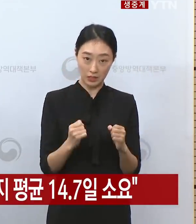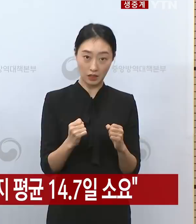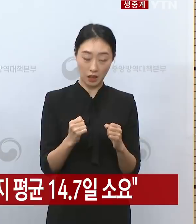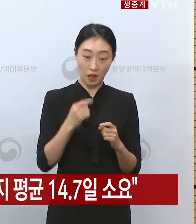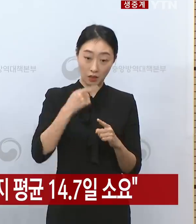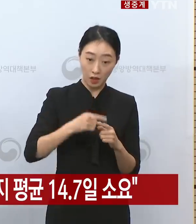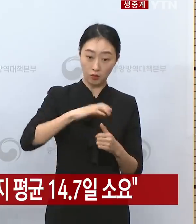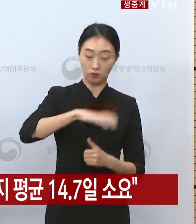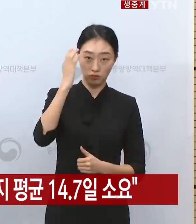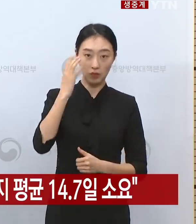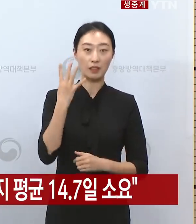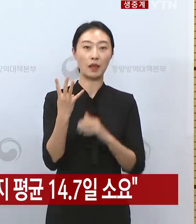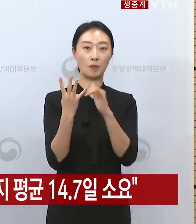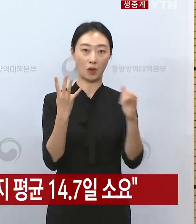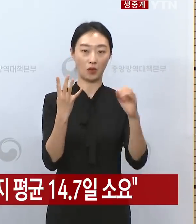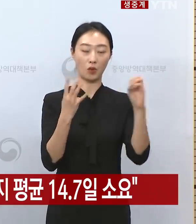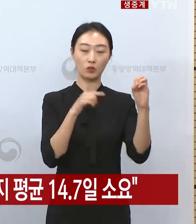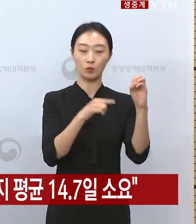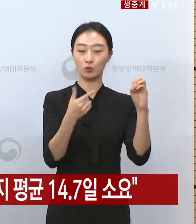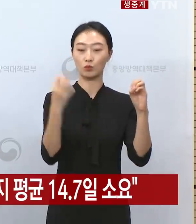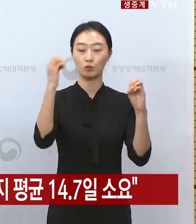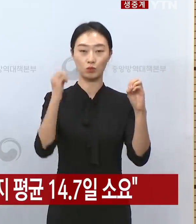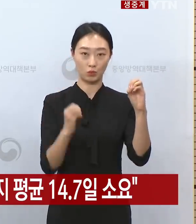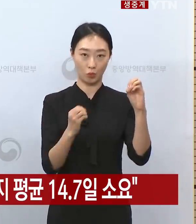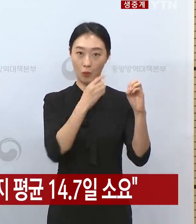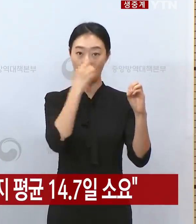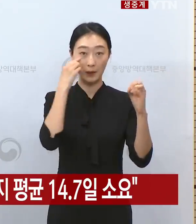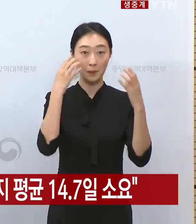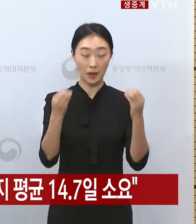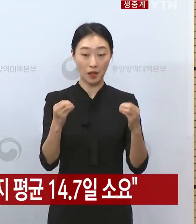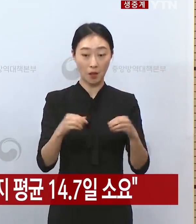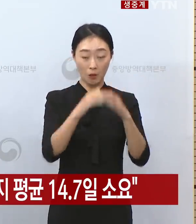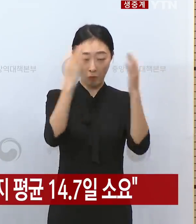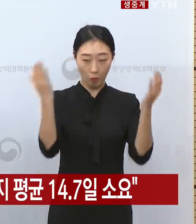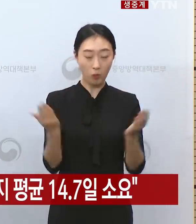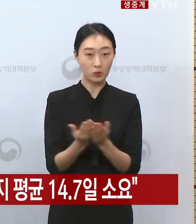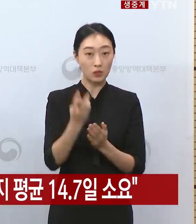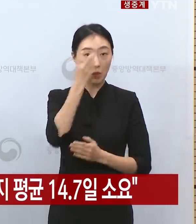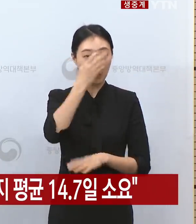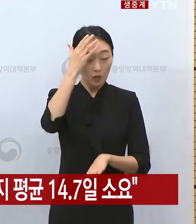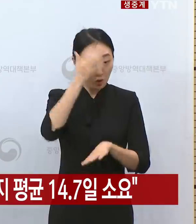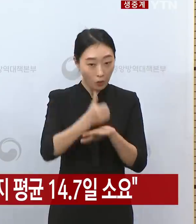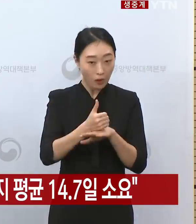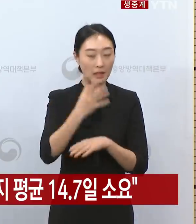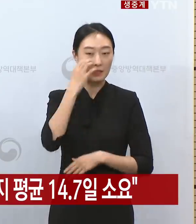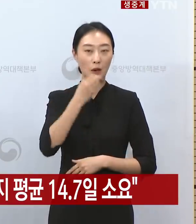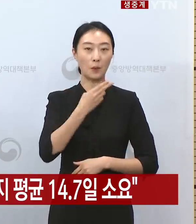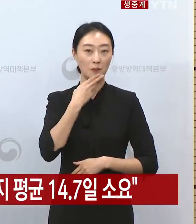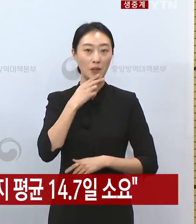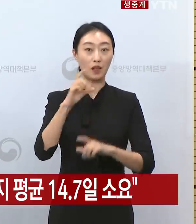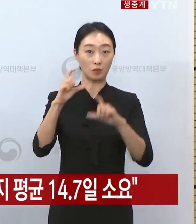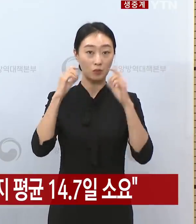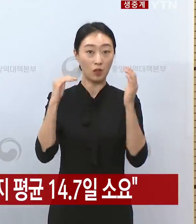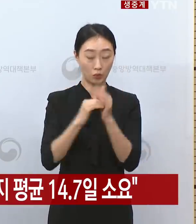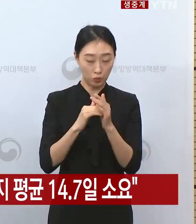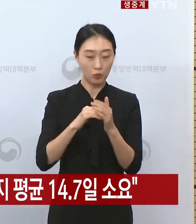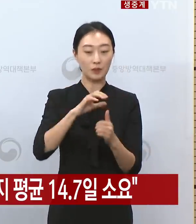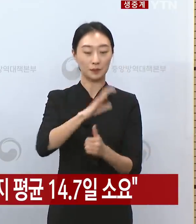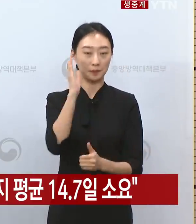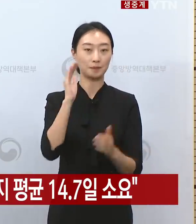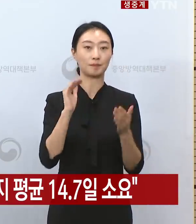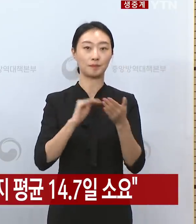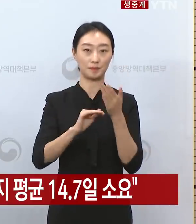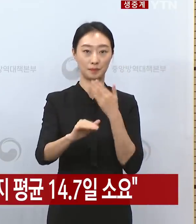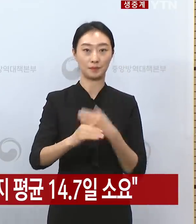분은 4명, 0.6%로 확인되었습니다. 이들 모두는 검사 음성 확인되고 격리 해제 조치가